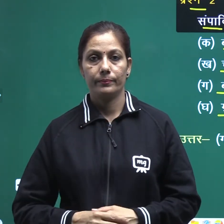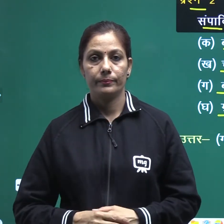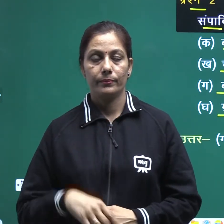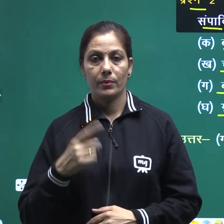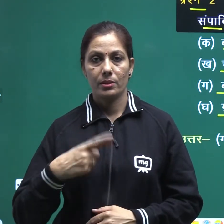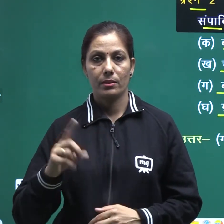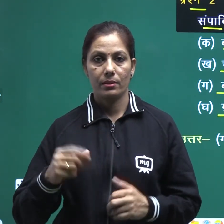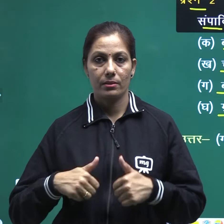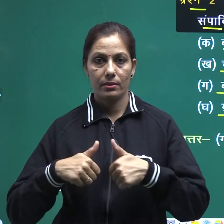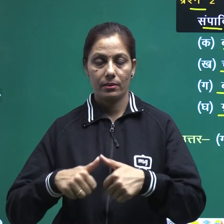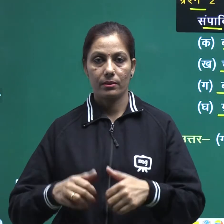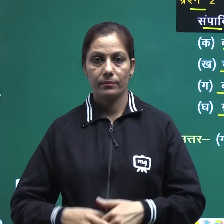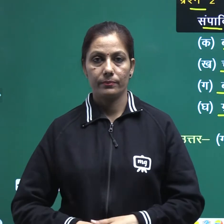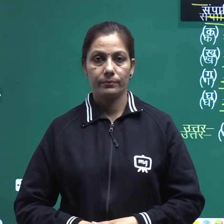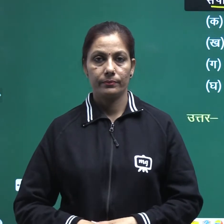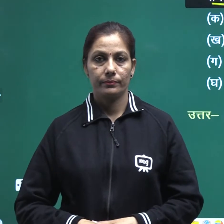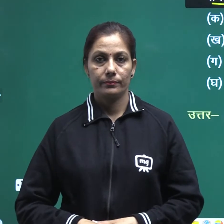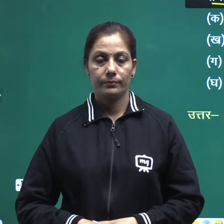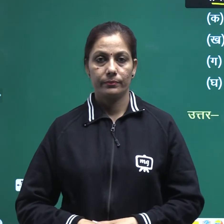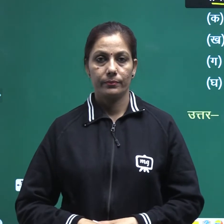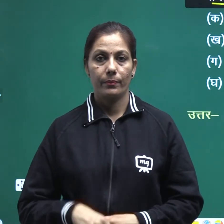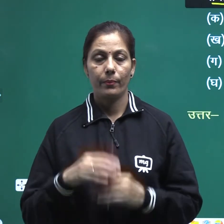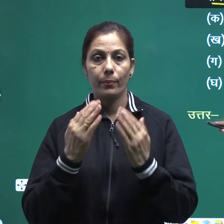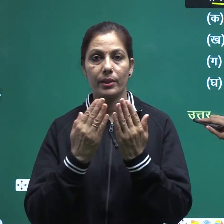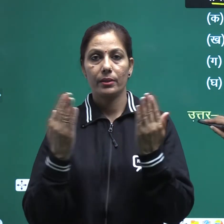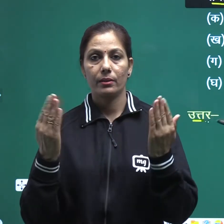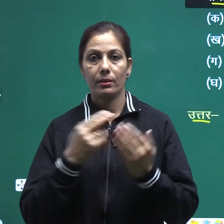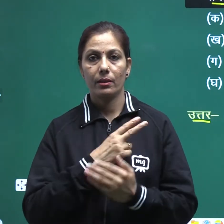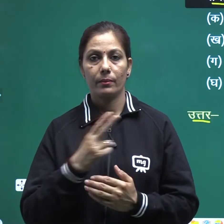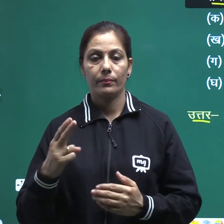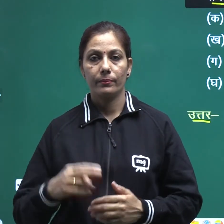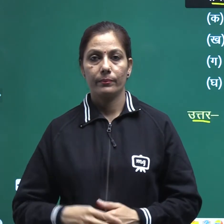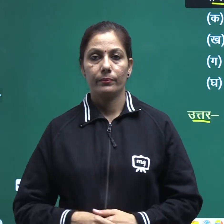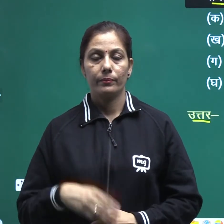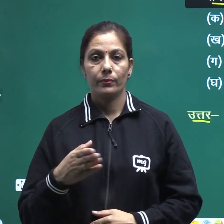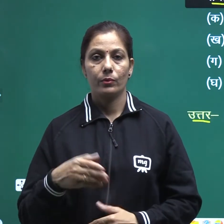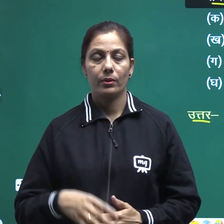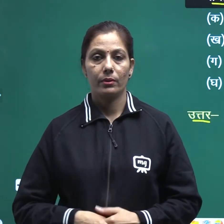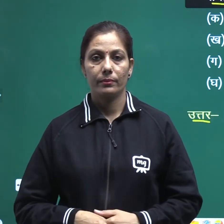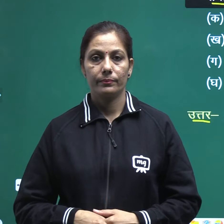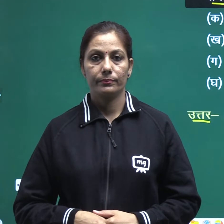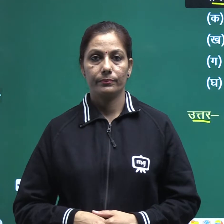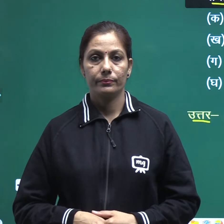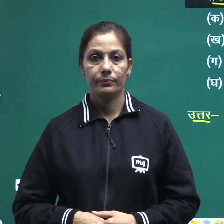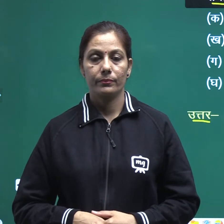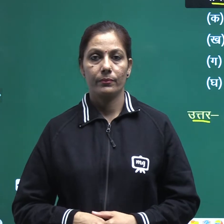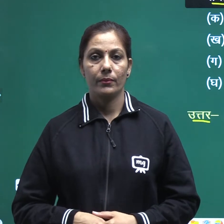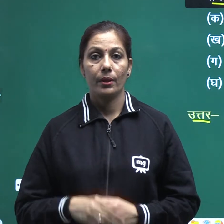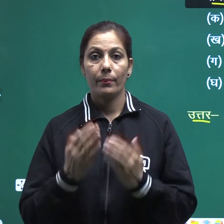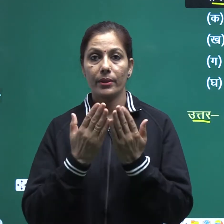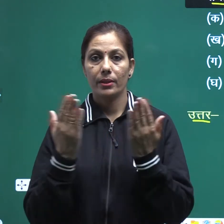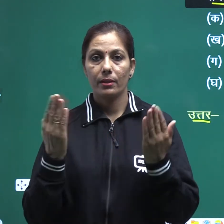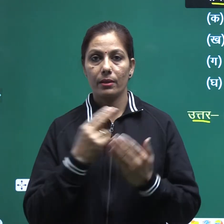का सही उत्तर है ए पार्टनर कि इन्होने एक वानर पत्रिका